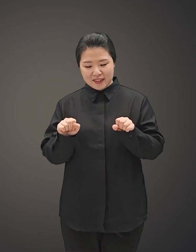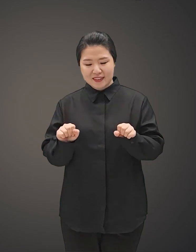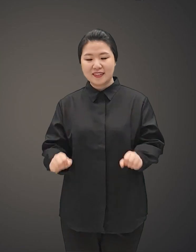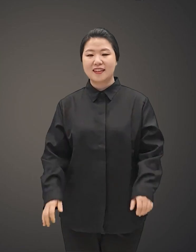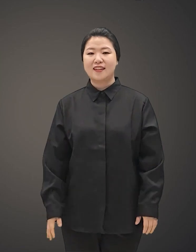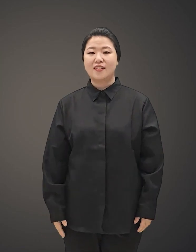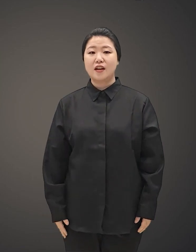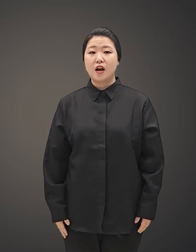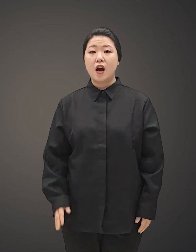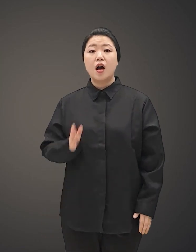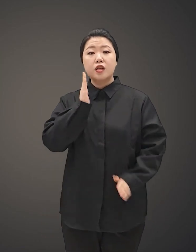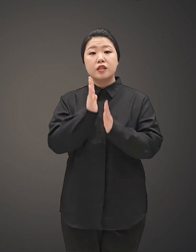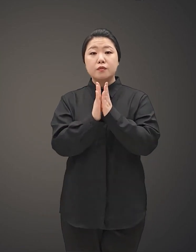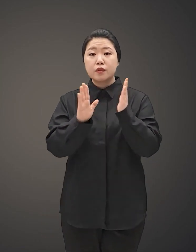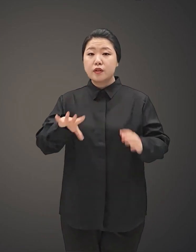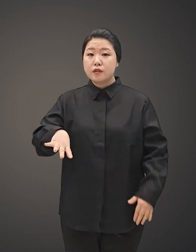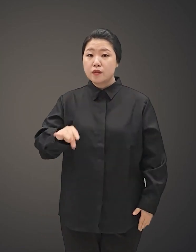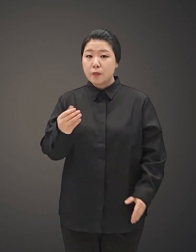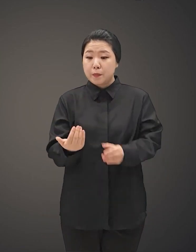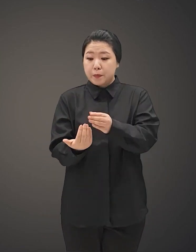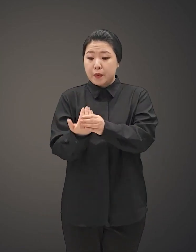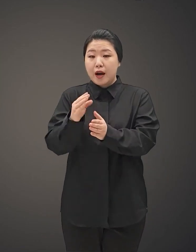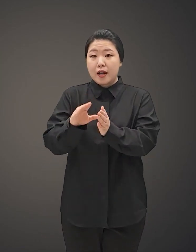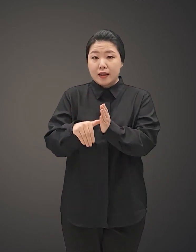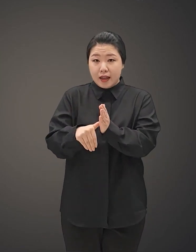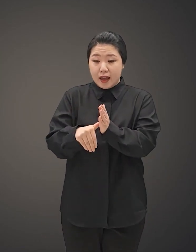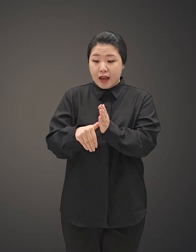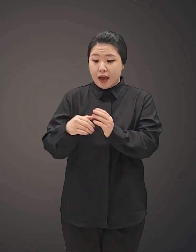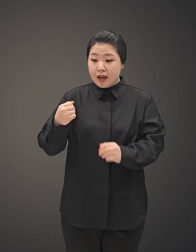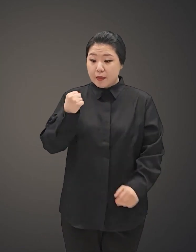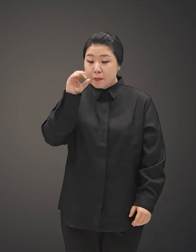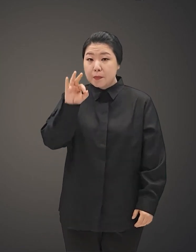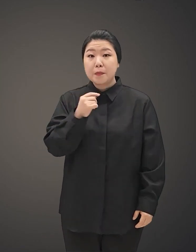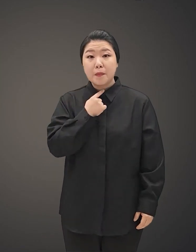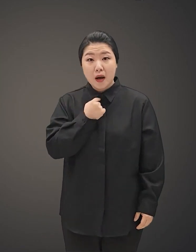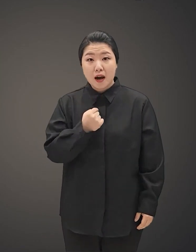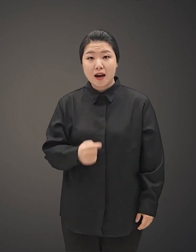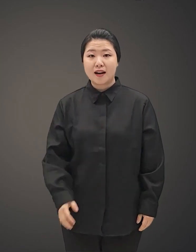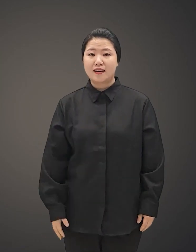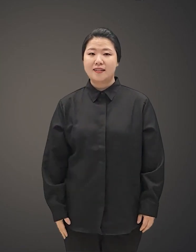안녕하세요. 식물들이 싹을 올릴 때 그 에너지를 보신 적 있나요?